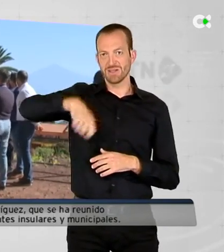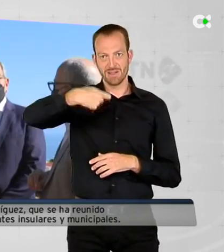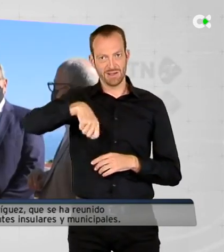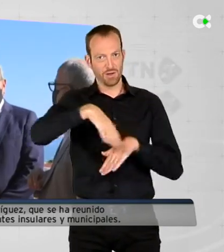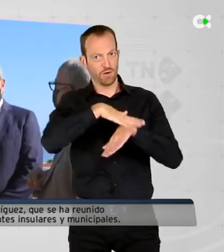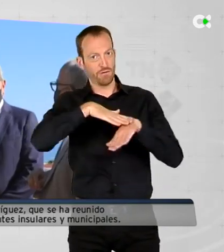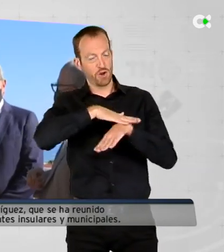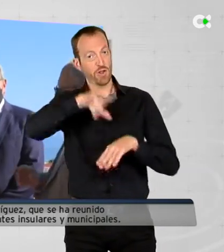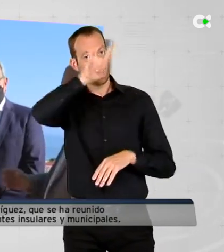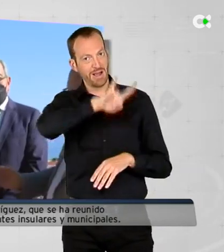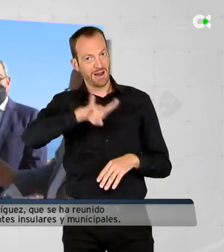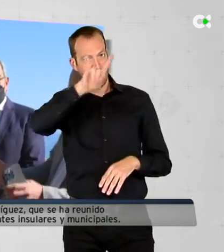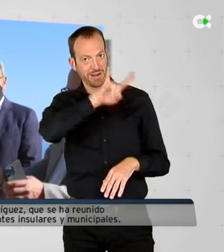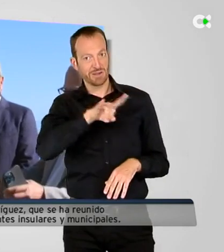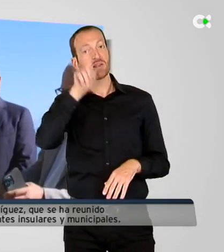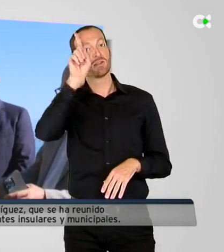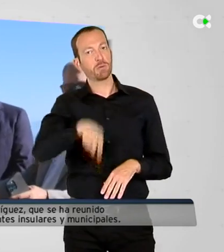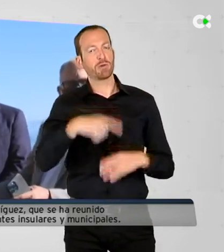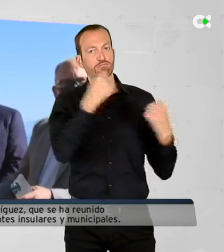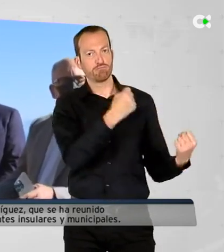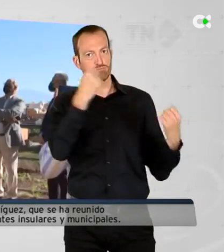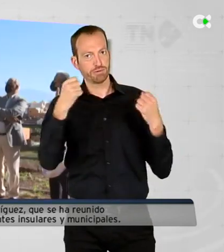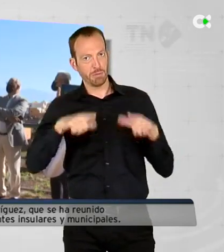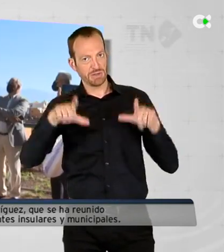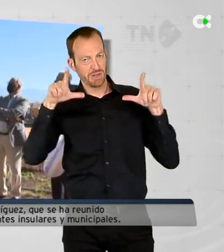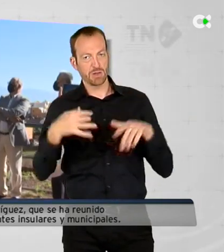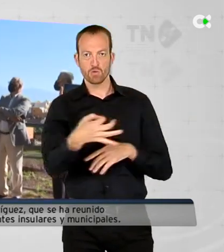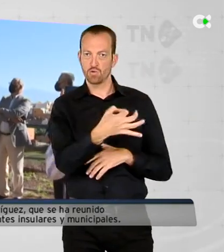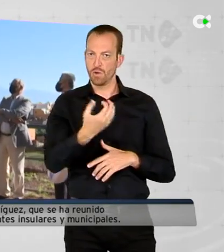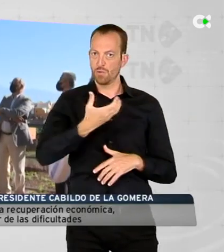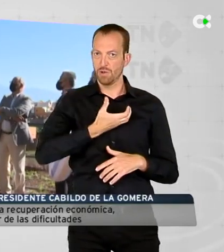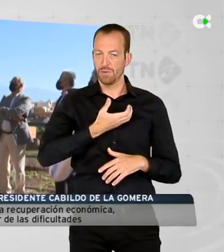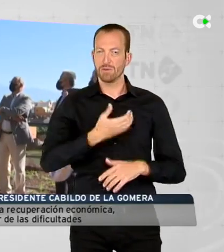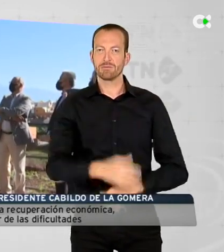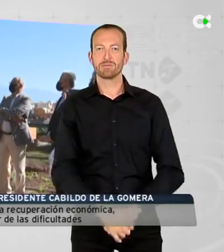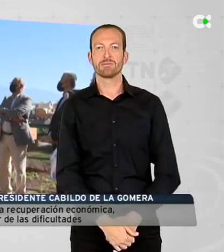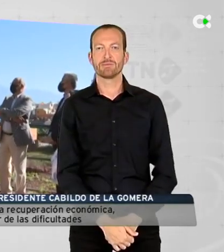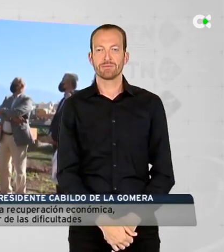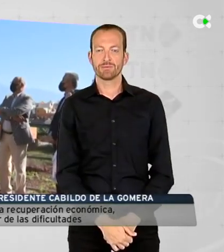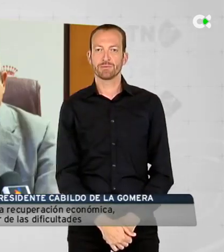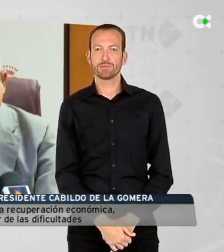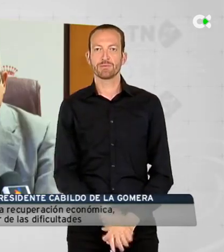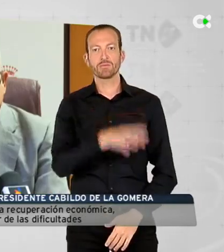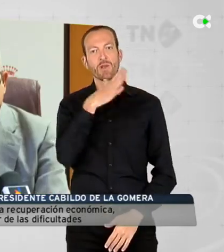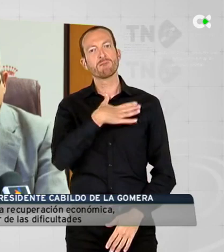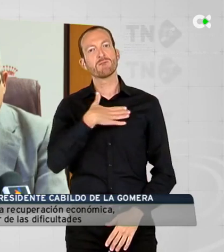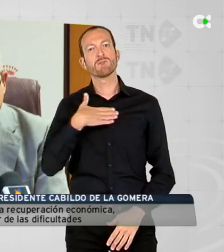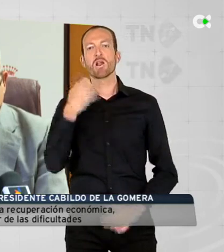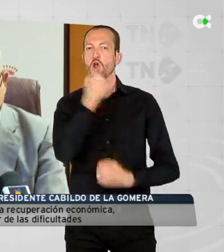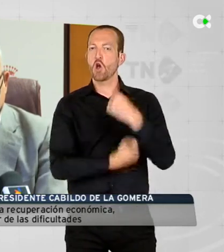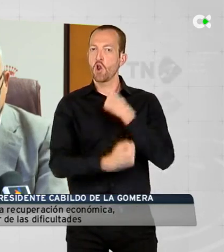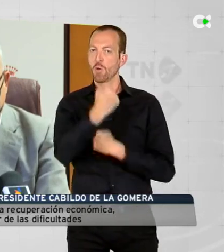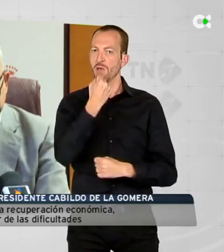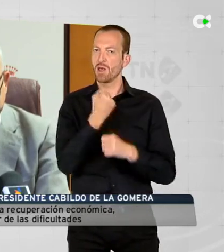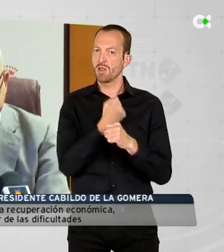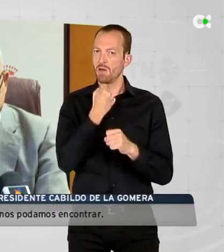Canarias, Román Rodríguez, junto con representantes insulares y municipales. Para trabajar en la recuperación económica